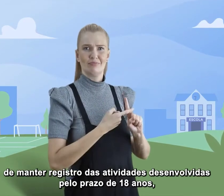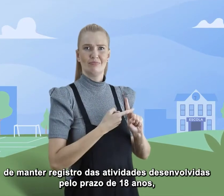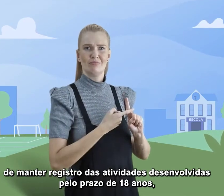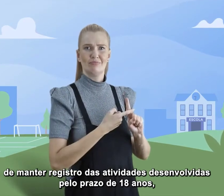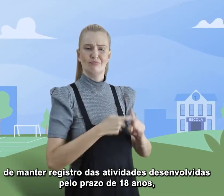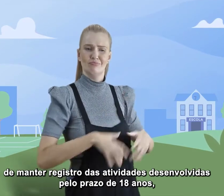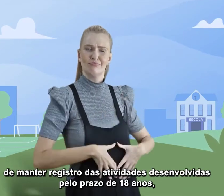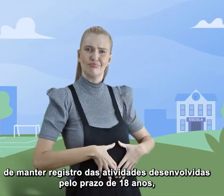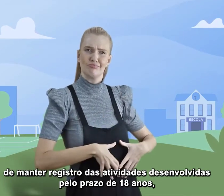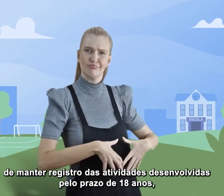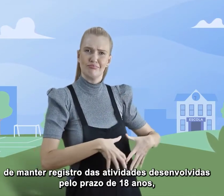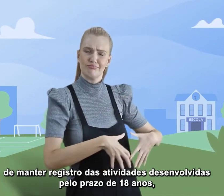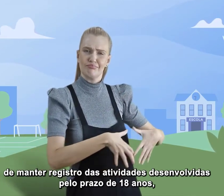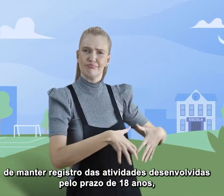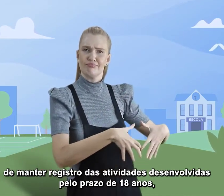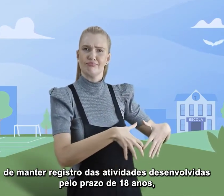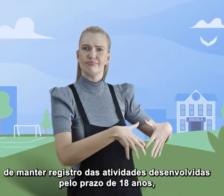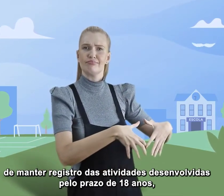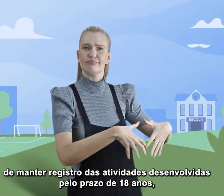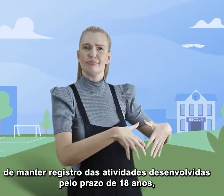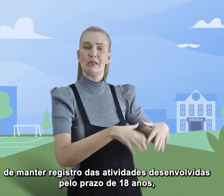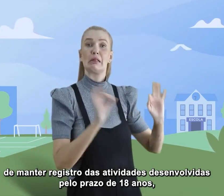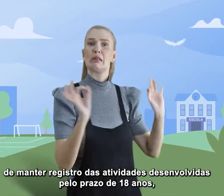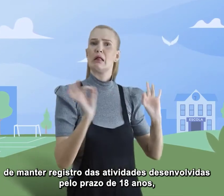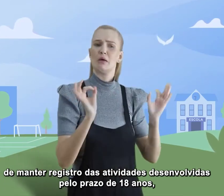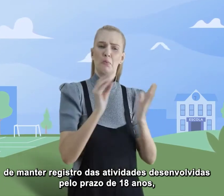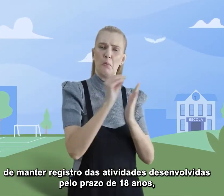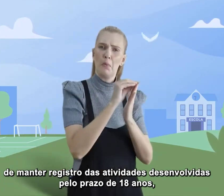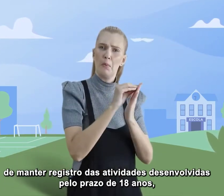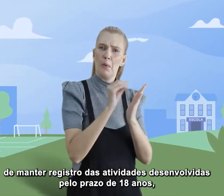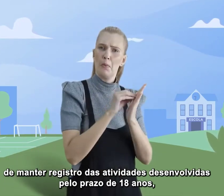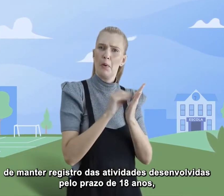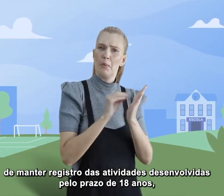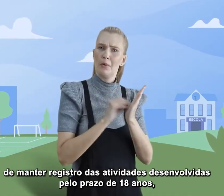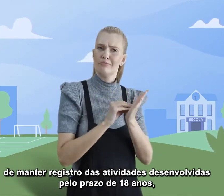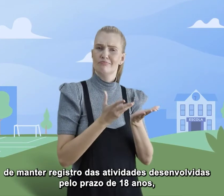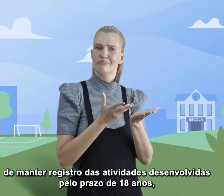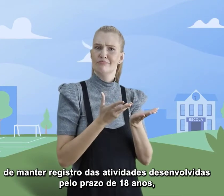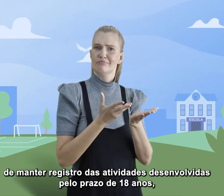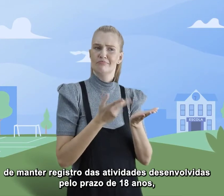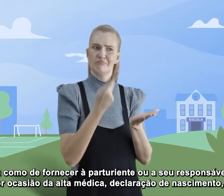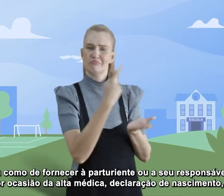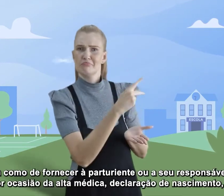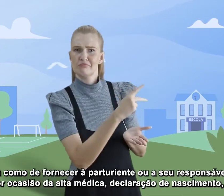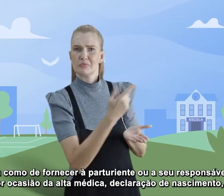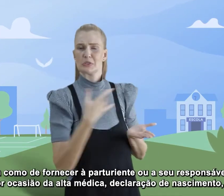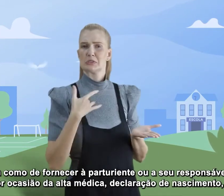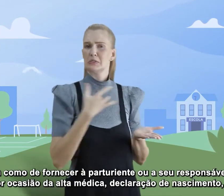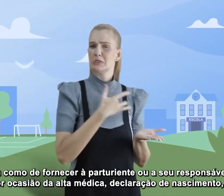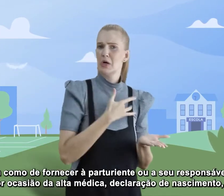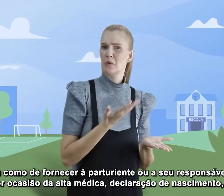registro das atividades desenvolvidas pelo prazo de 18 anos, bem como de fornecer